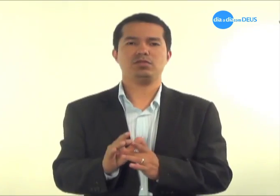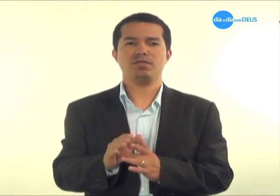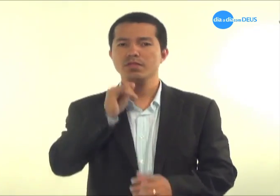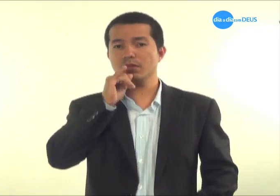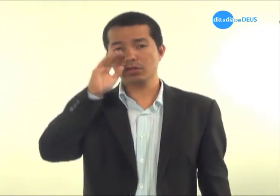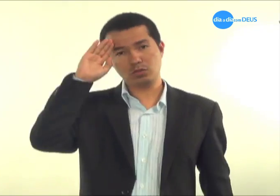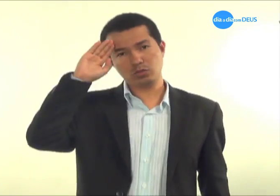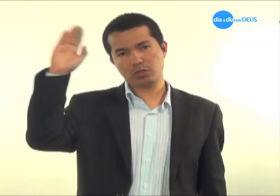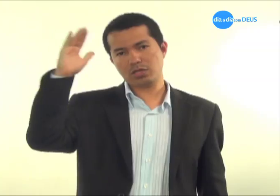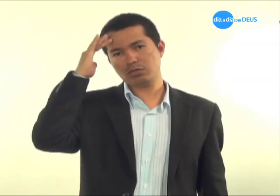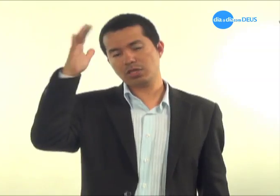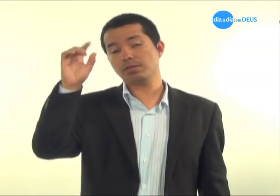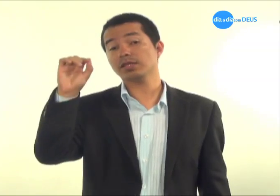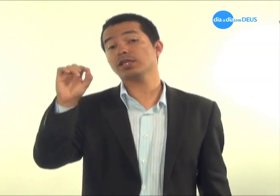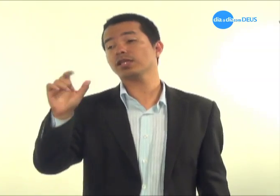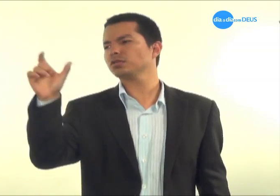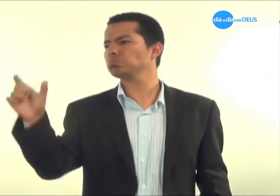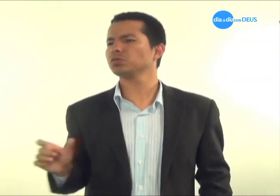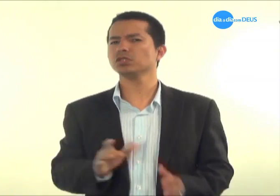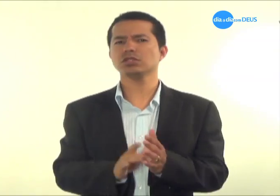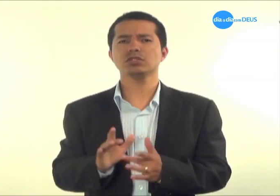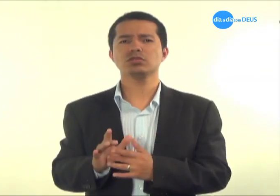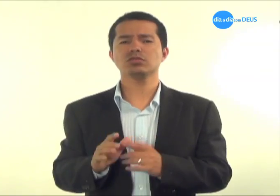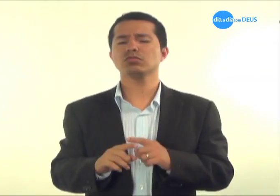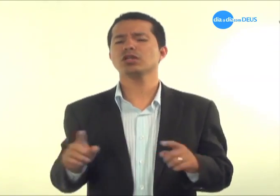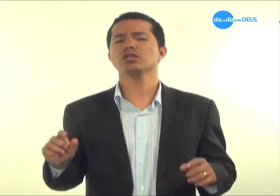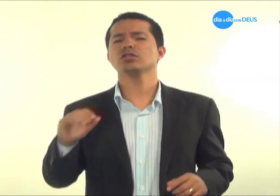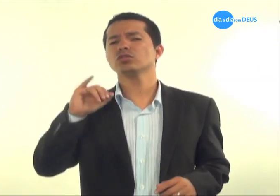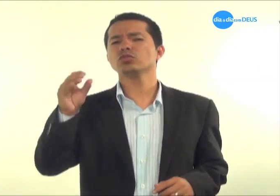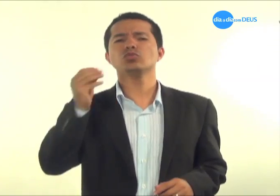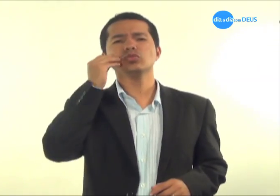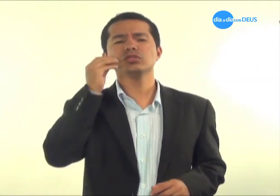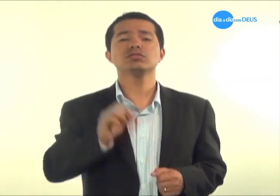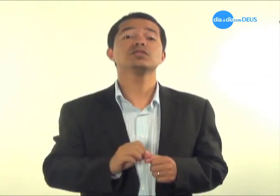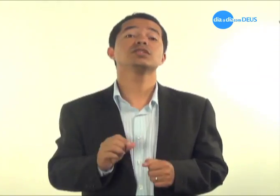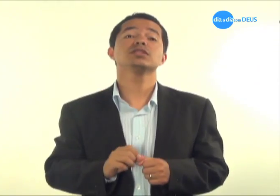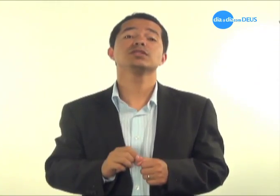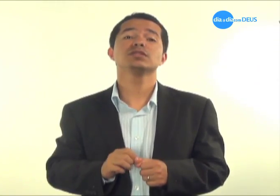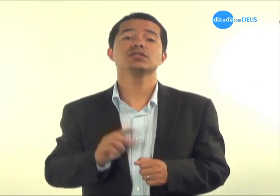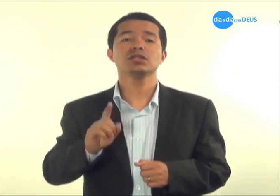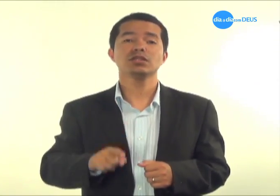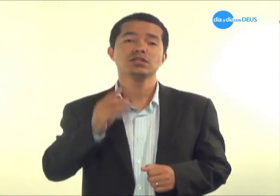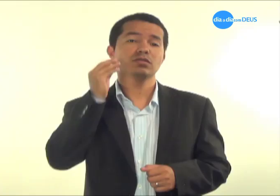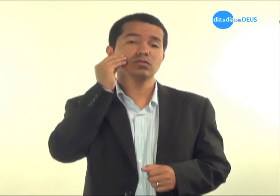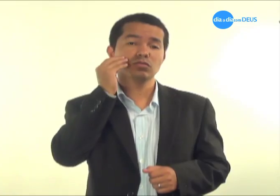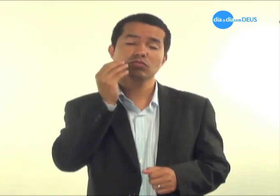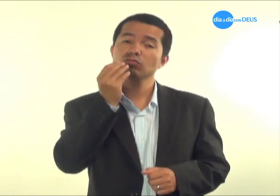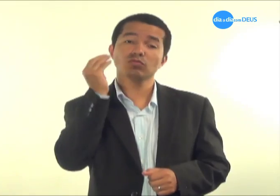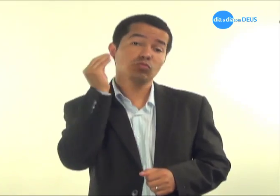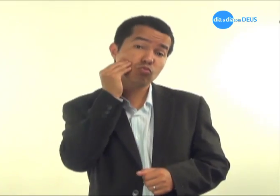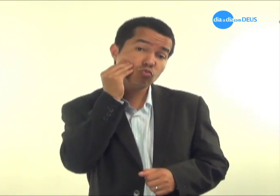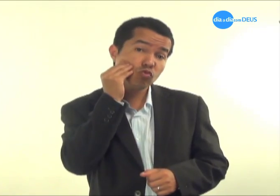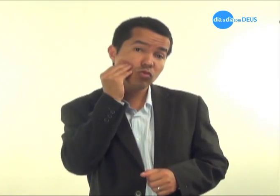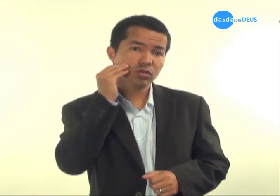soldados não sabiam quem era Jesus. Então ele foi lá e deu um beijo em Jesus. E o beijo era o sinal